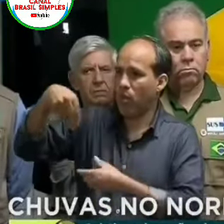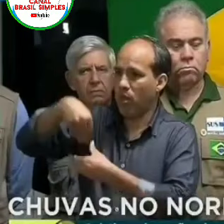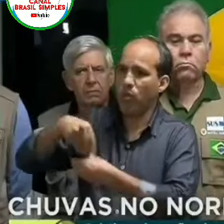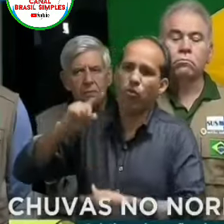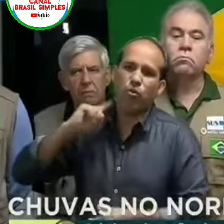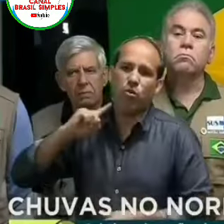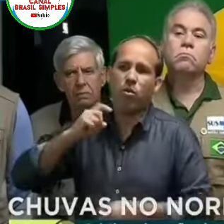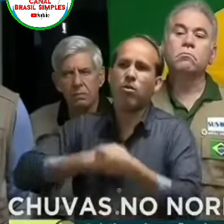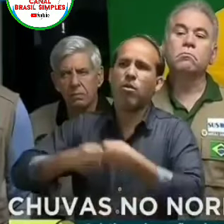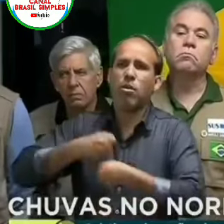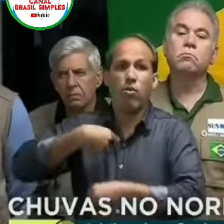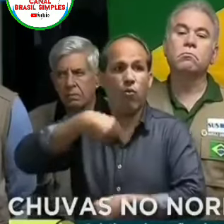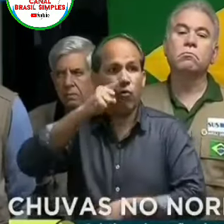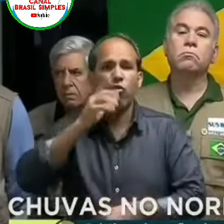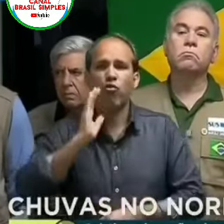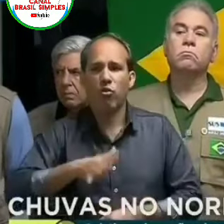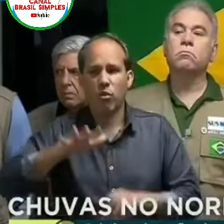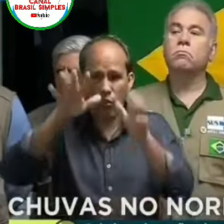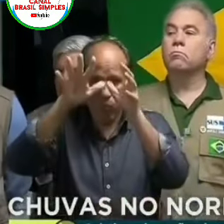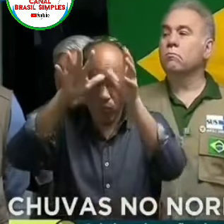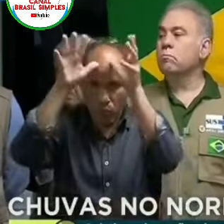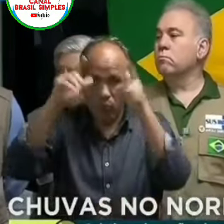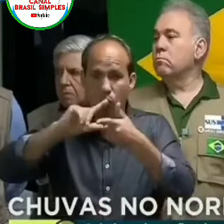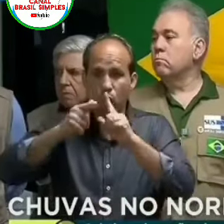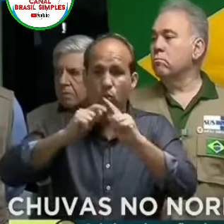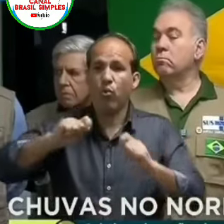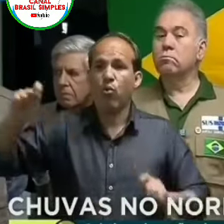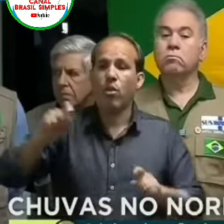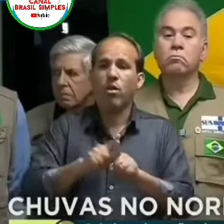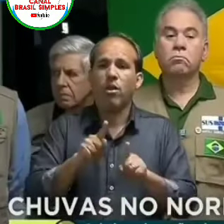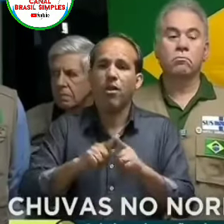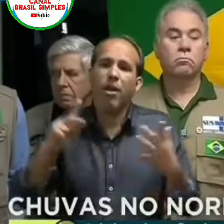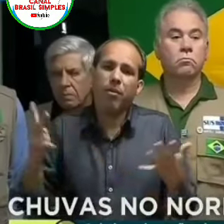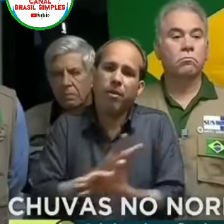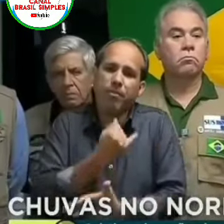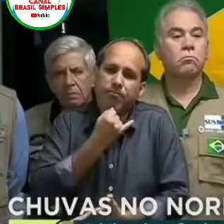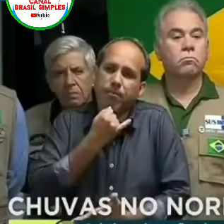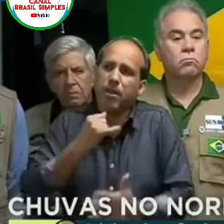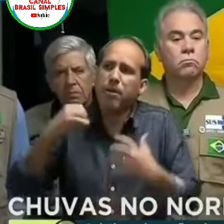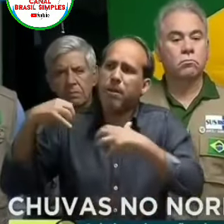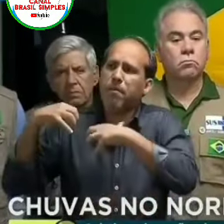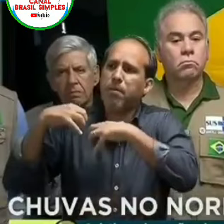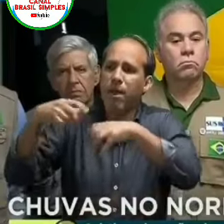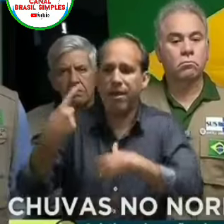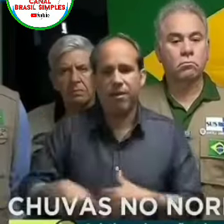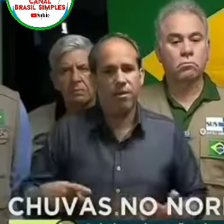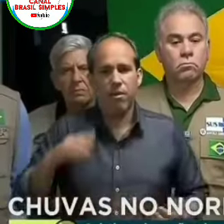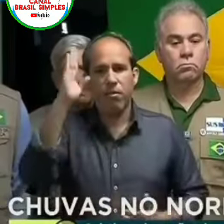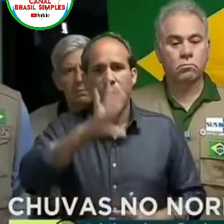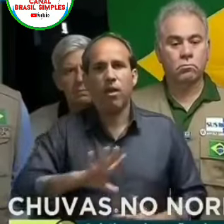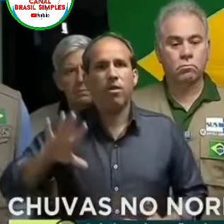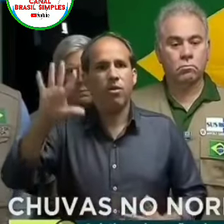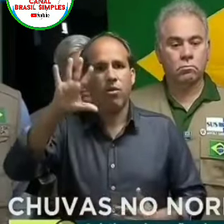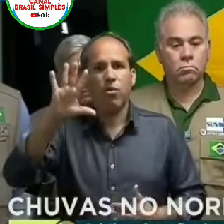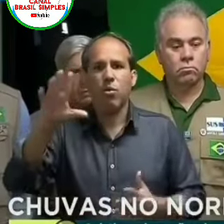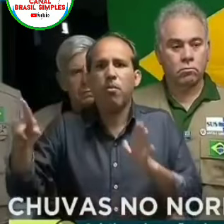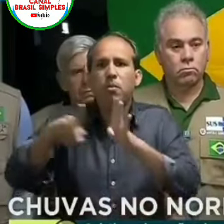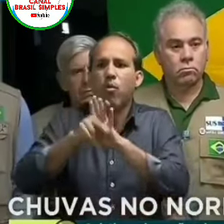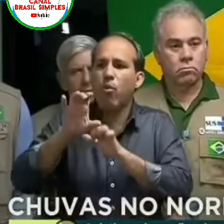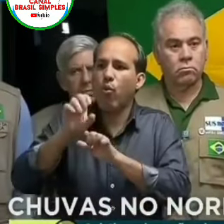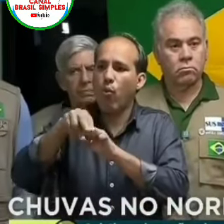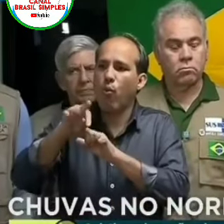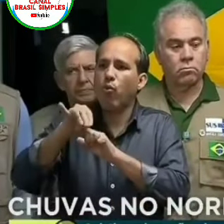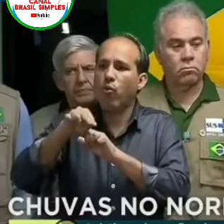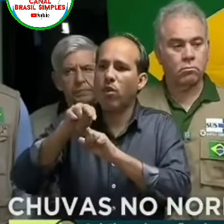ano passado no Acre também. Infelizmente, essas catástrofes acontecem. Um país continental tem seus